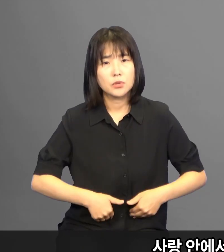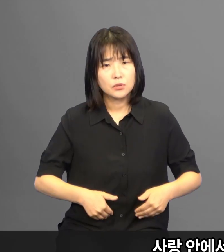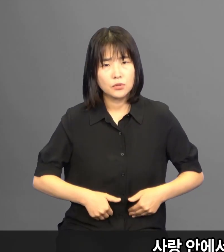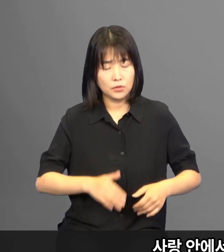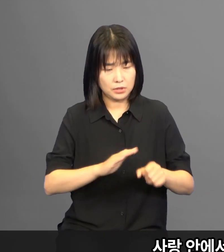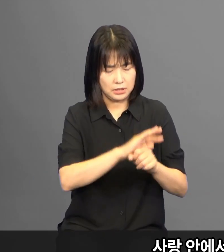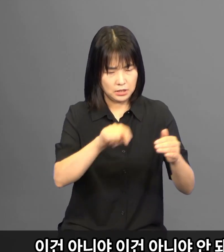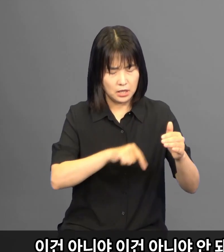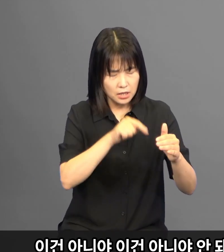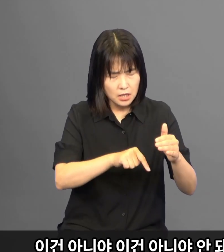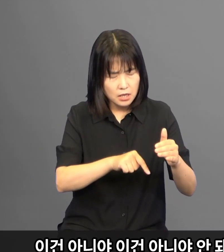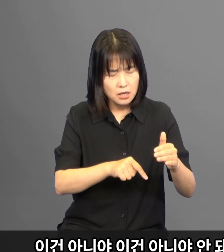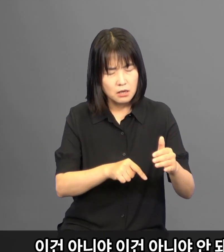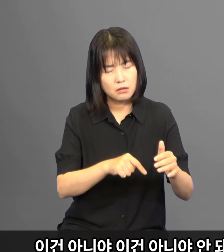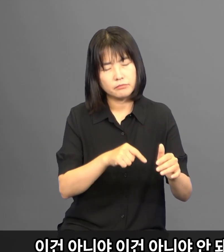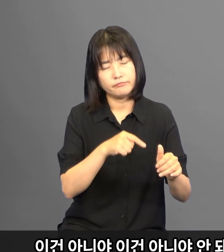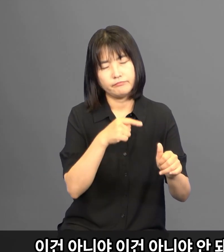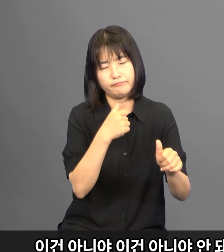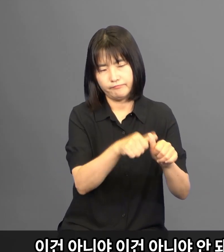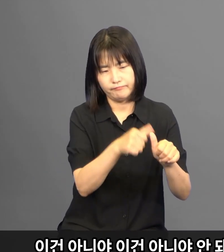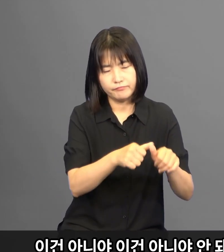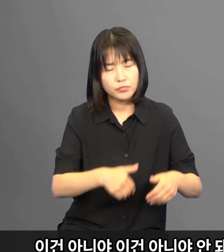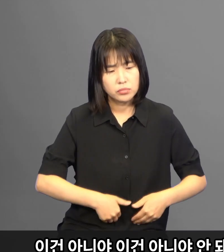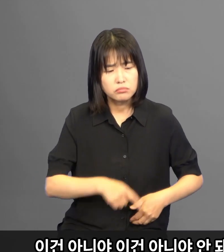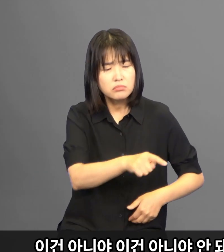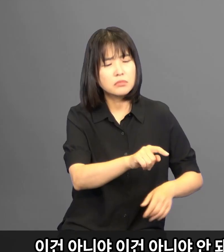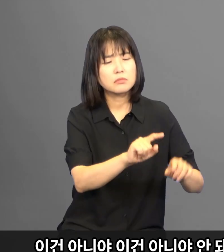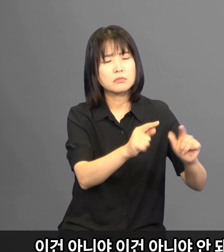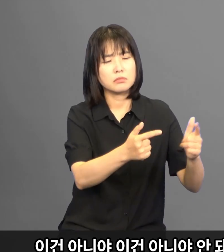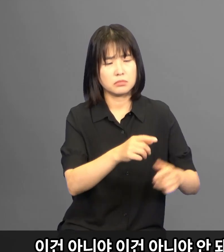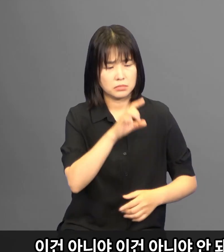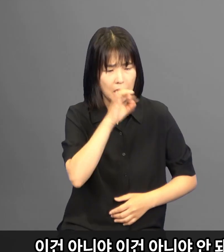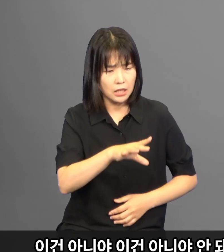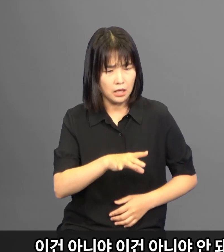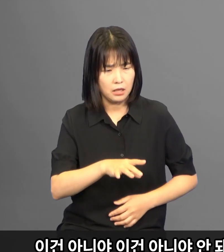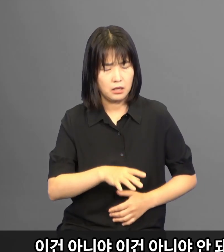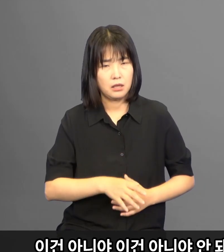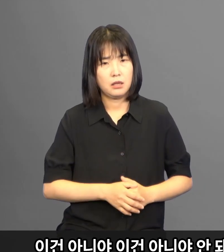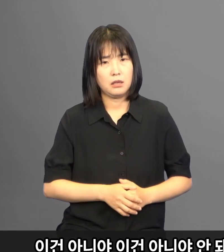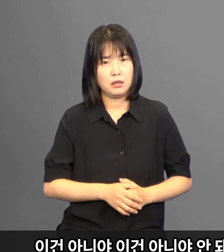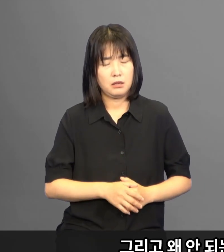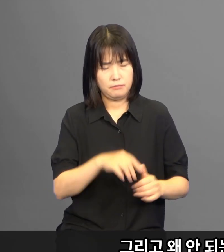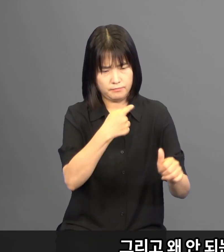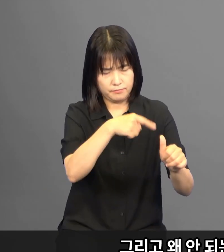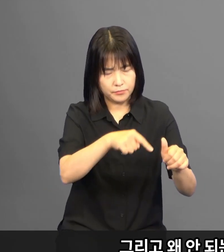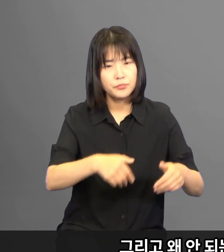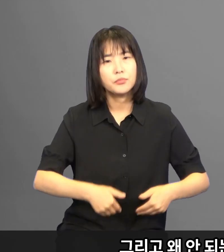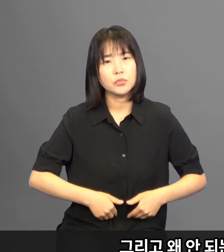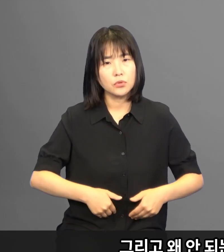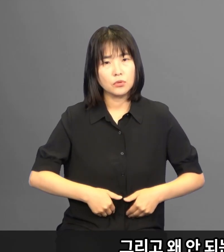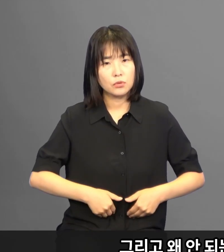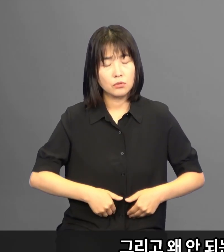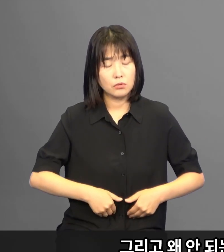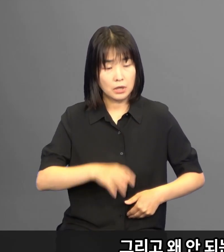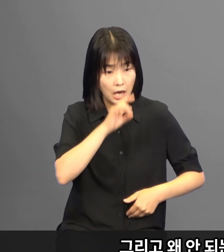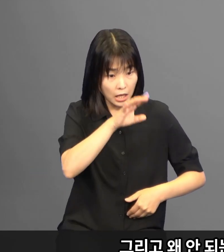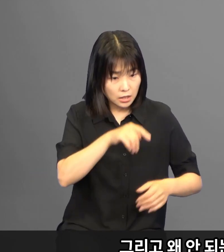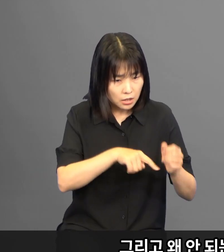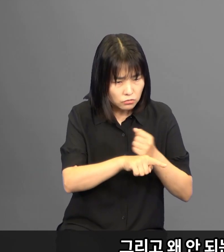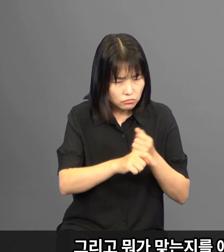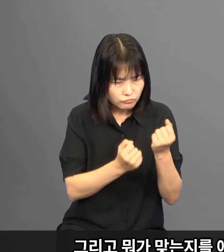훈육을 해줘야죠. 이건 아니야, 이건 아니야, 안 돼 라고 노라고 말할 수 있어야 됩니다. 그리고 왜 안 되는지를 설명을